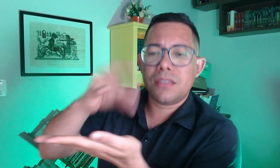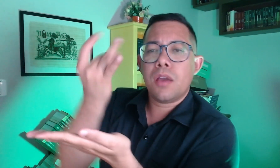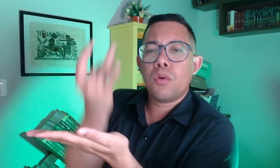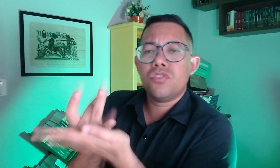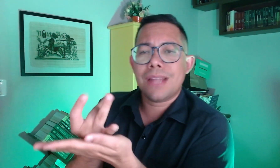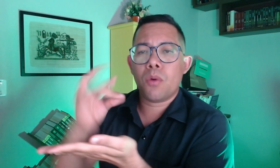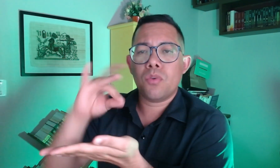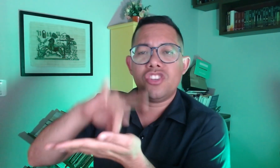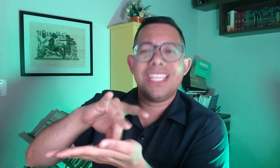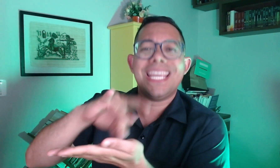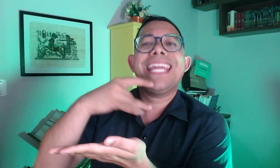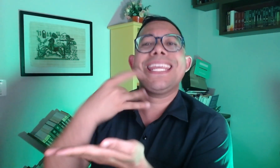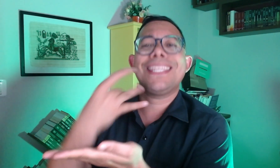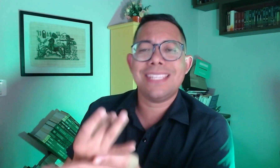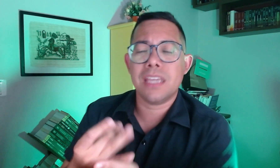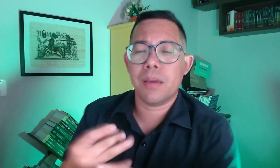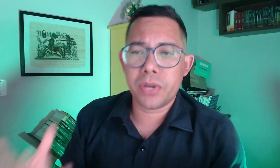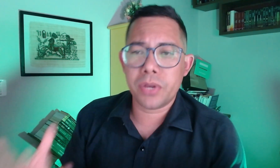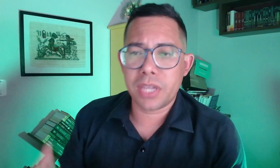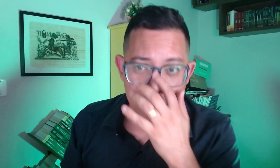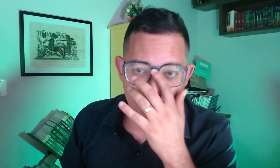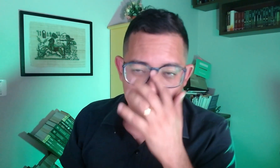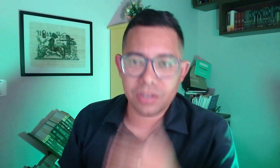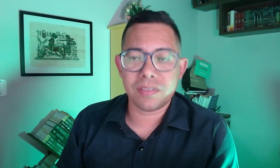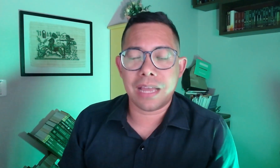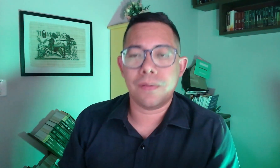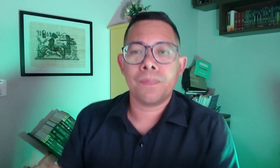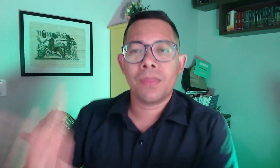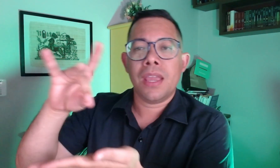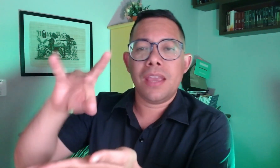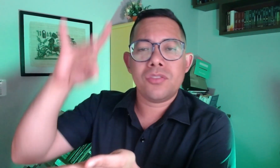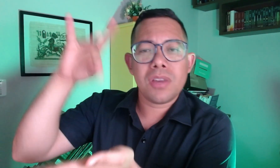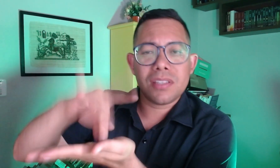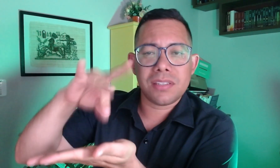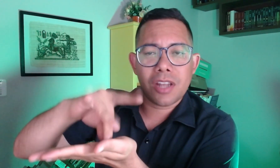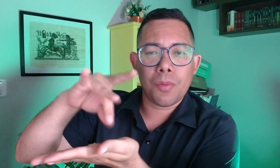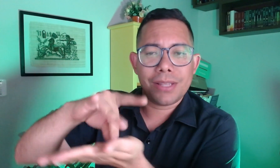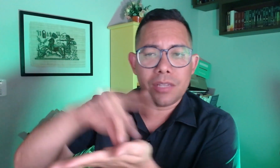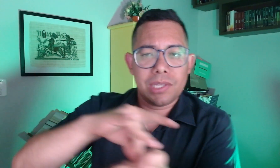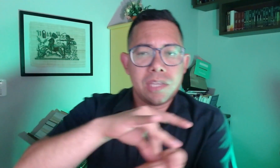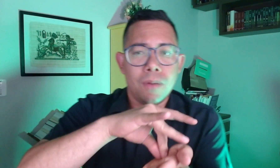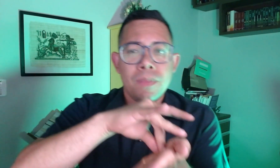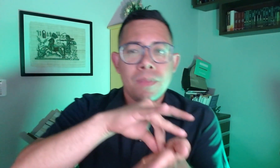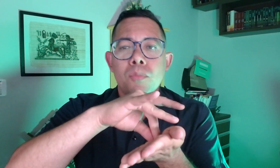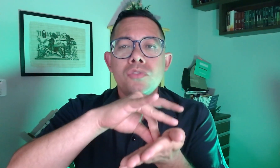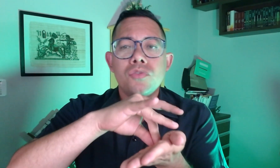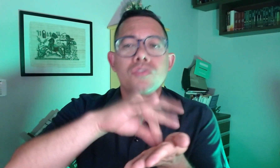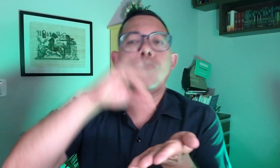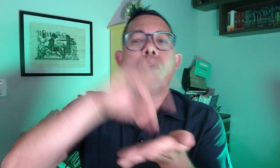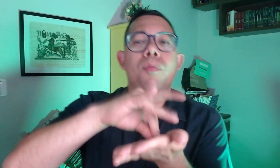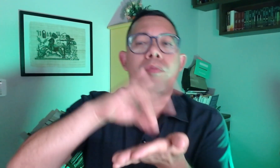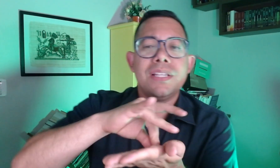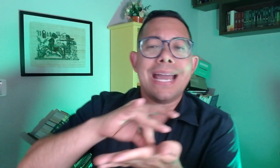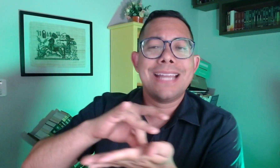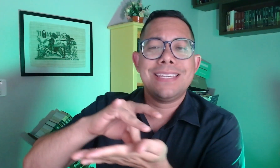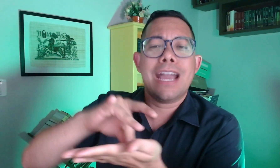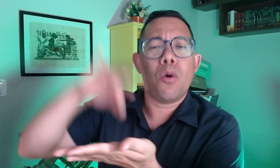é o sinal de heresia, porque esse sinal é utilizado. E só esse sinal batendo aqui, ó. Muitos usam como verdade algo